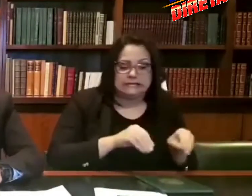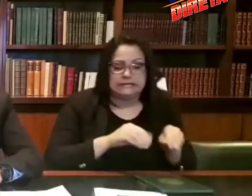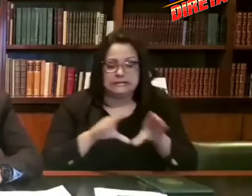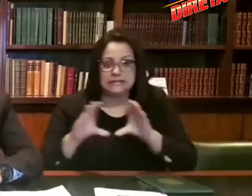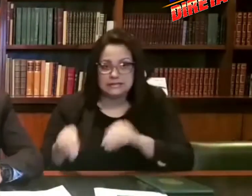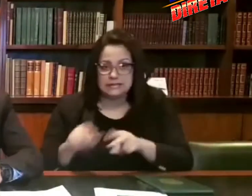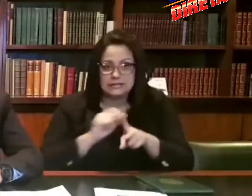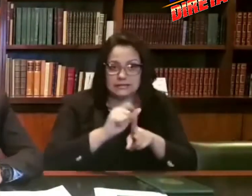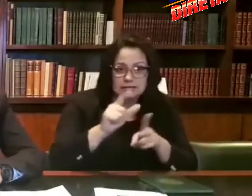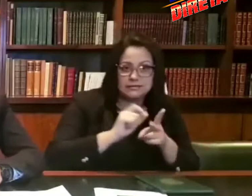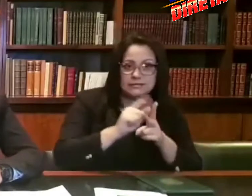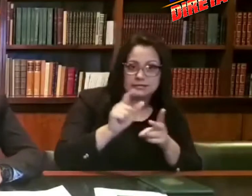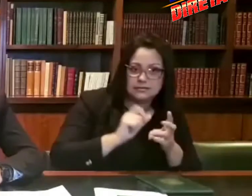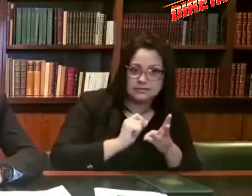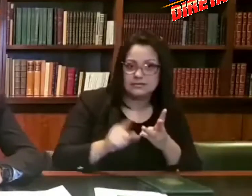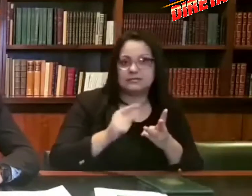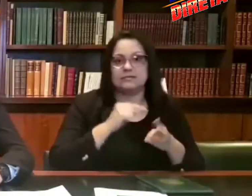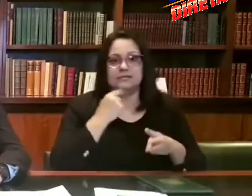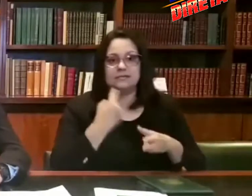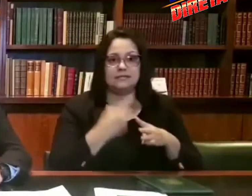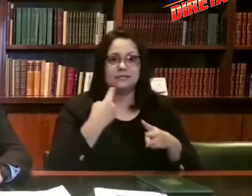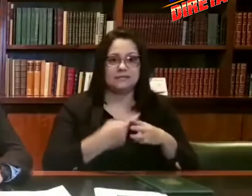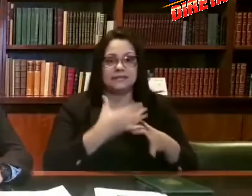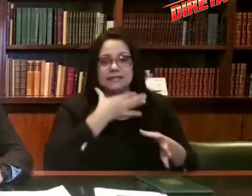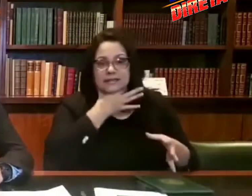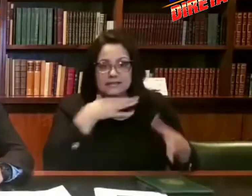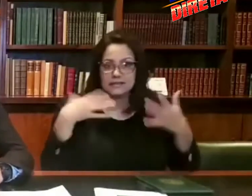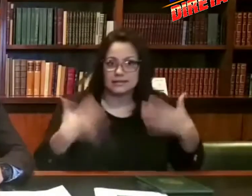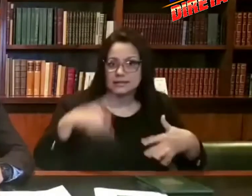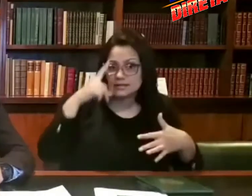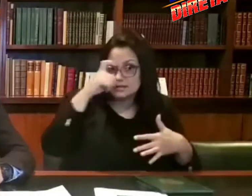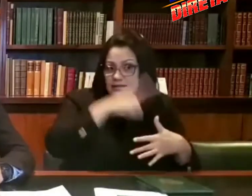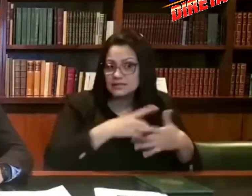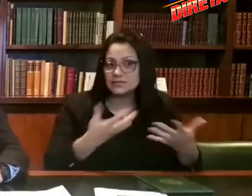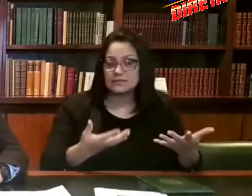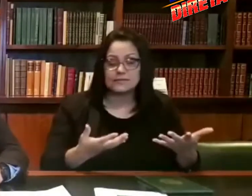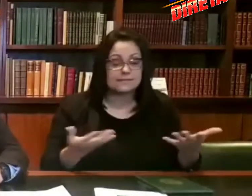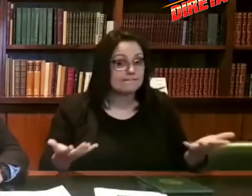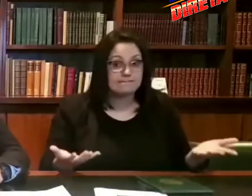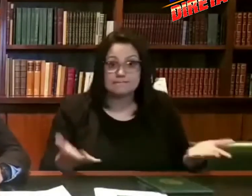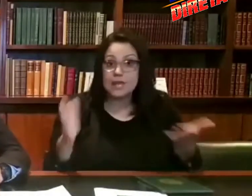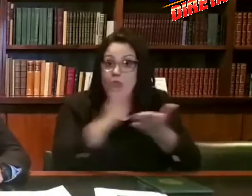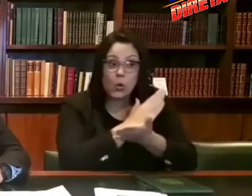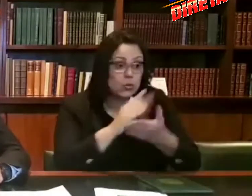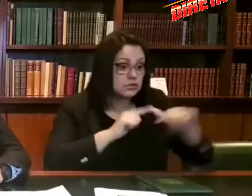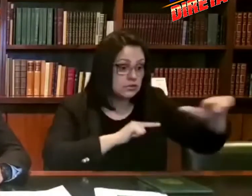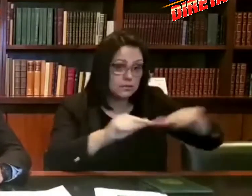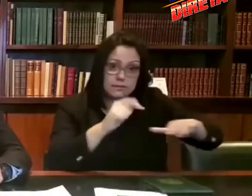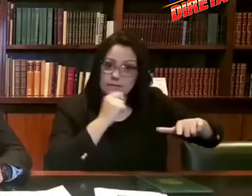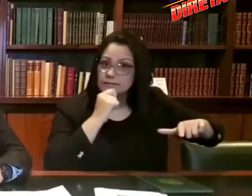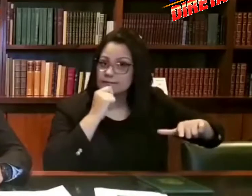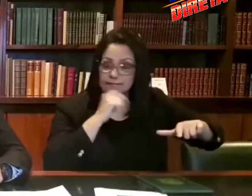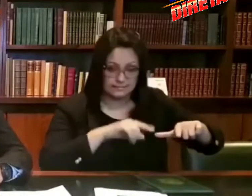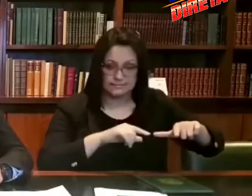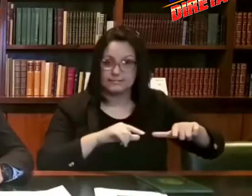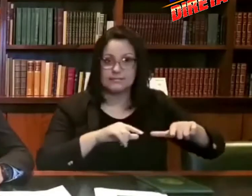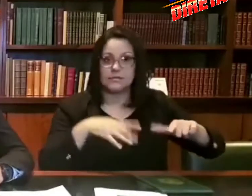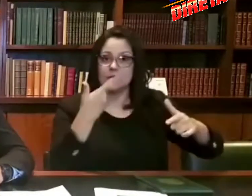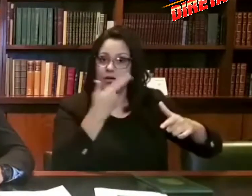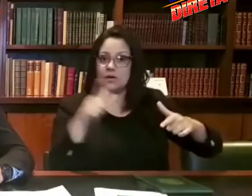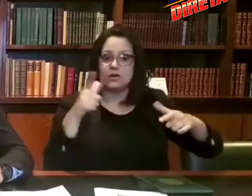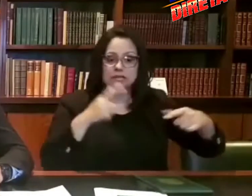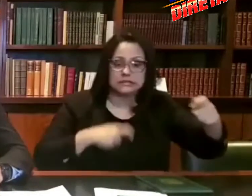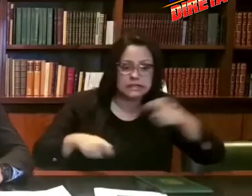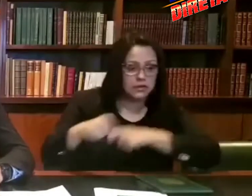atrasar um mês, mais um mês do pagamento, exatamente porque estão perdendo. Não, uns perderam emprego, outros tiveram que negociar